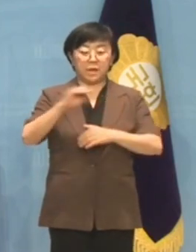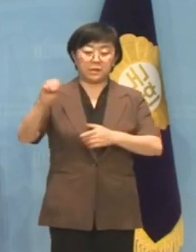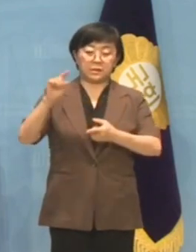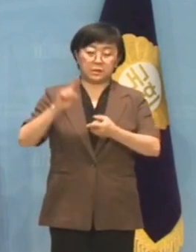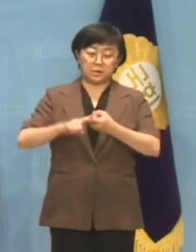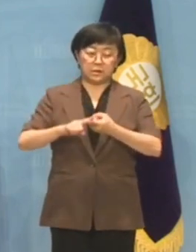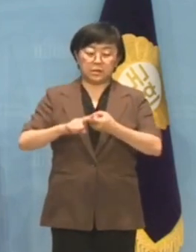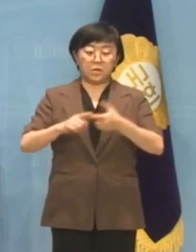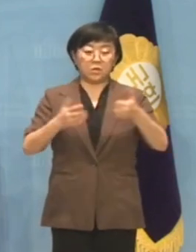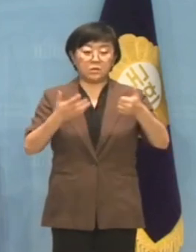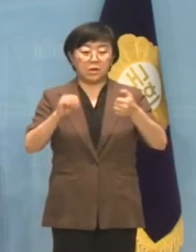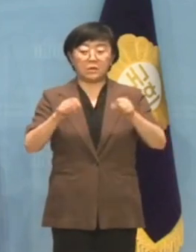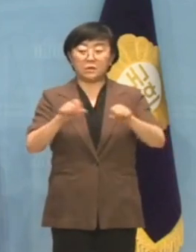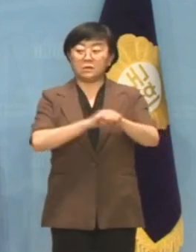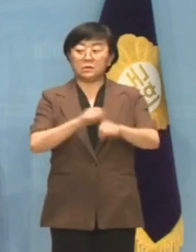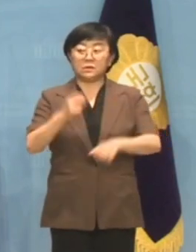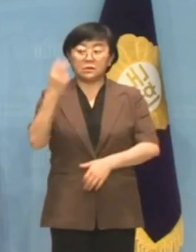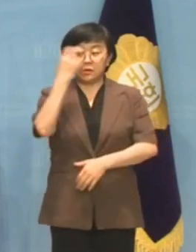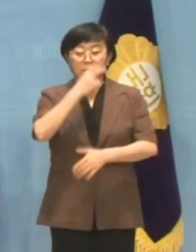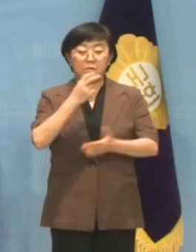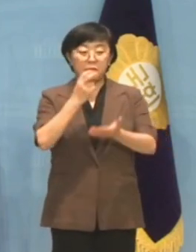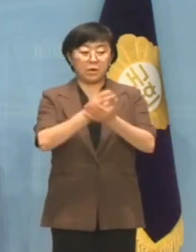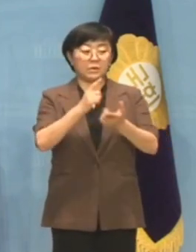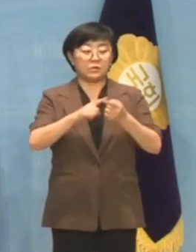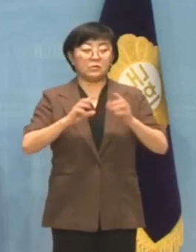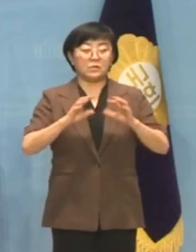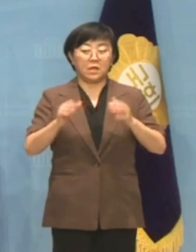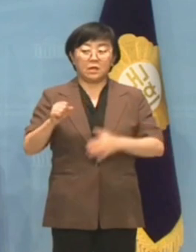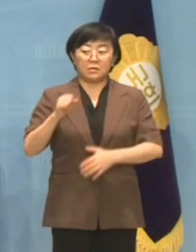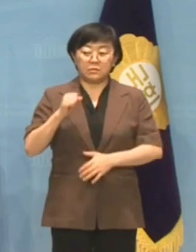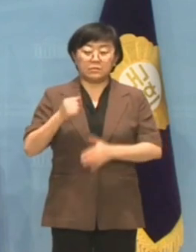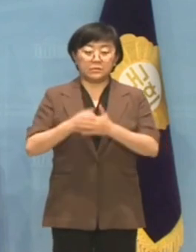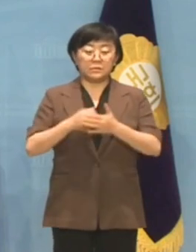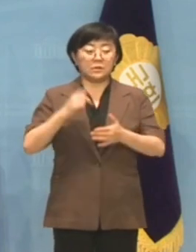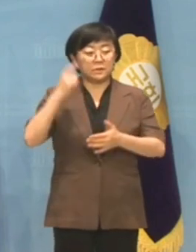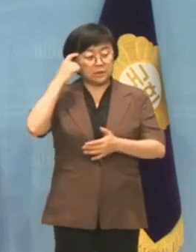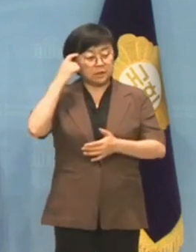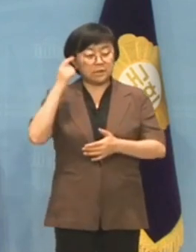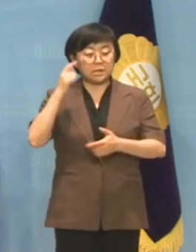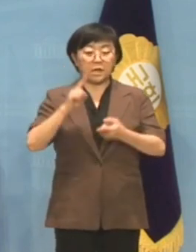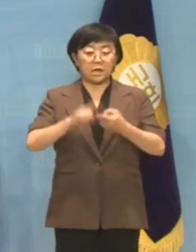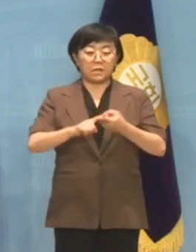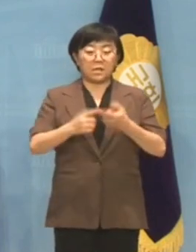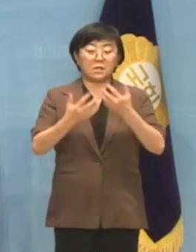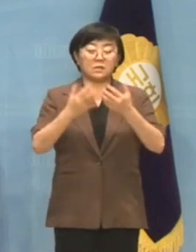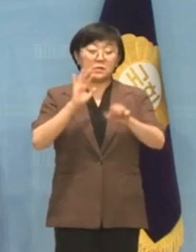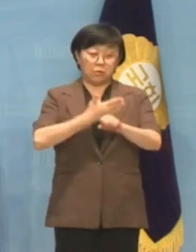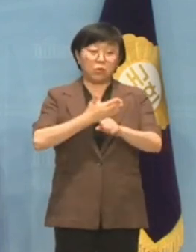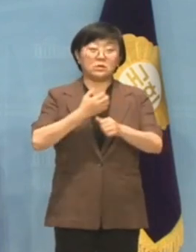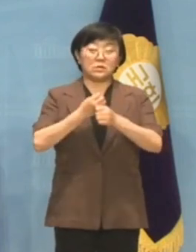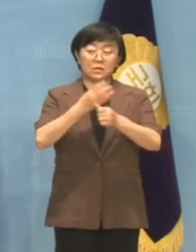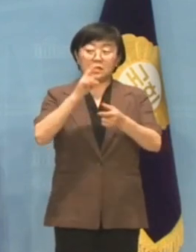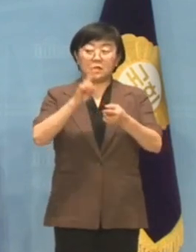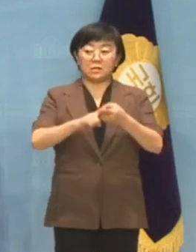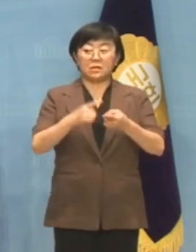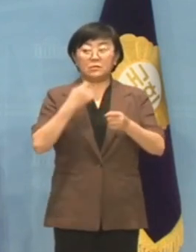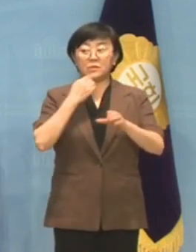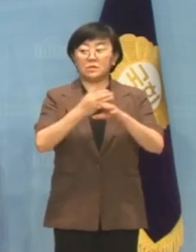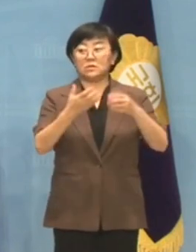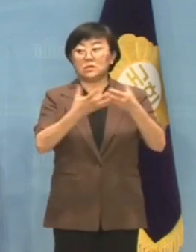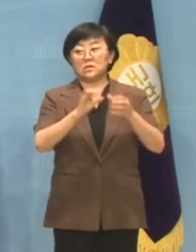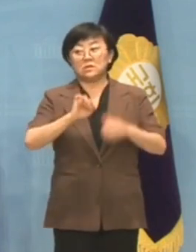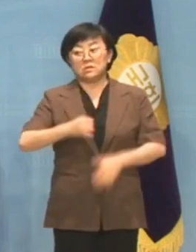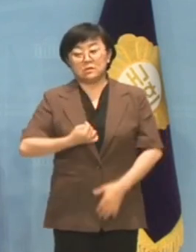두고 50억 클럽 특검법에 대한 국민의힘의 의지나 생각을 왜곡하는 것에 대해서도 민주당